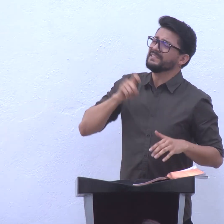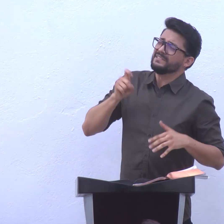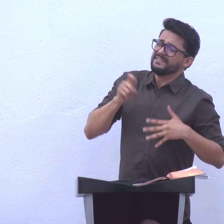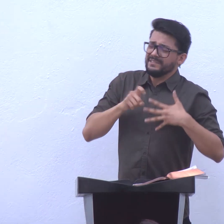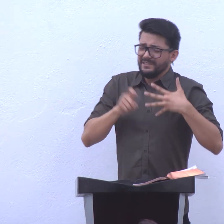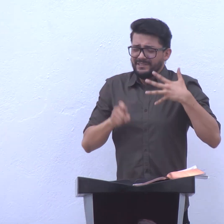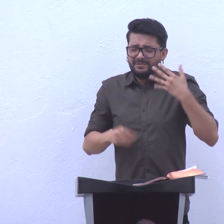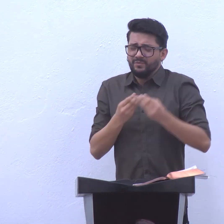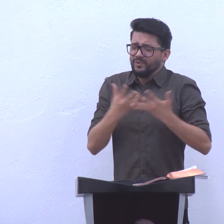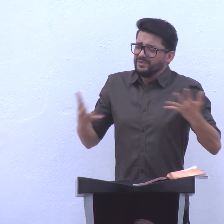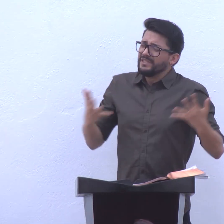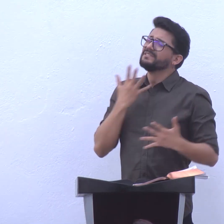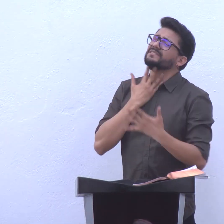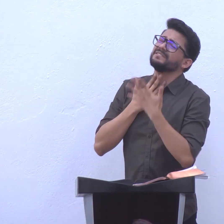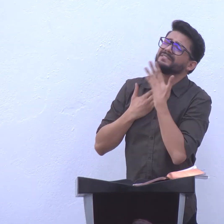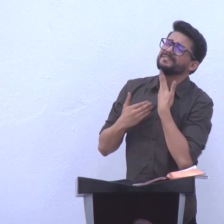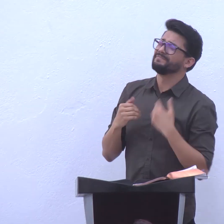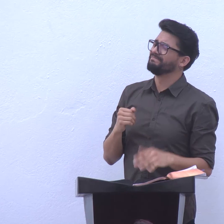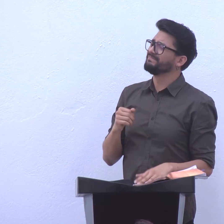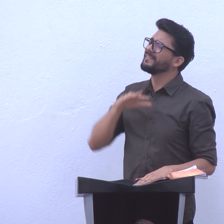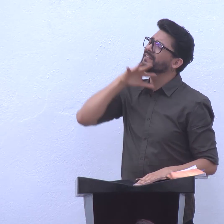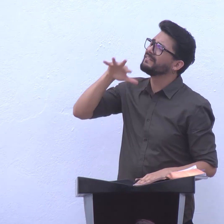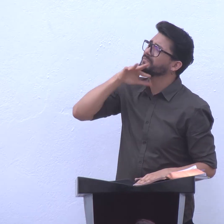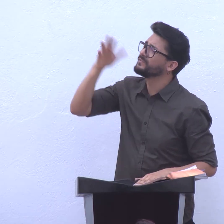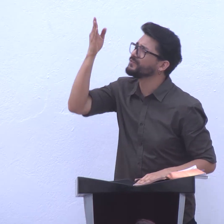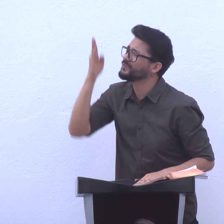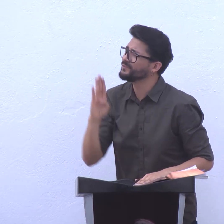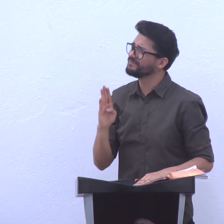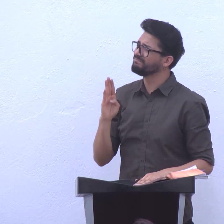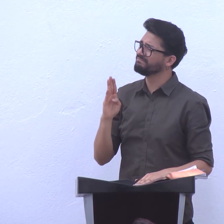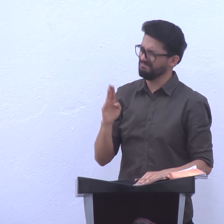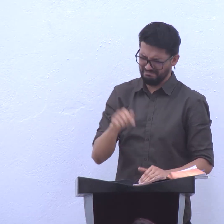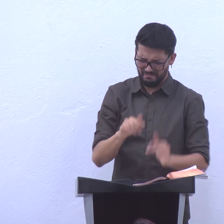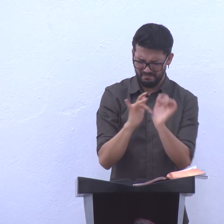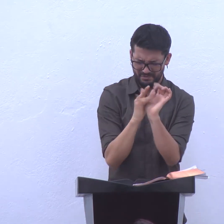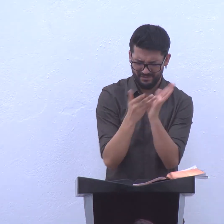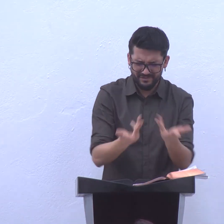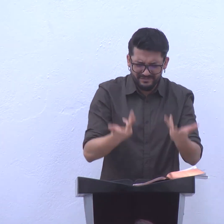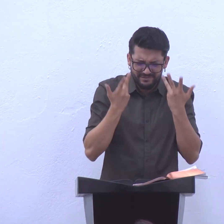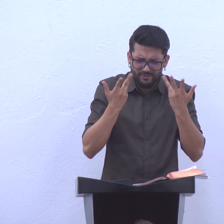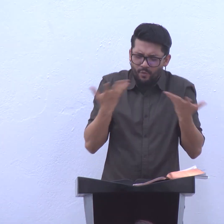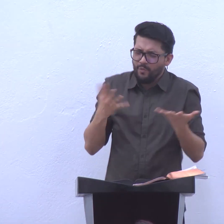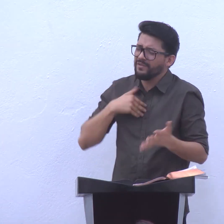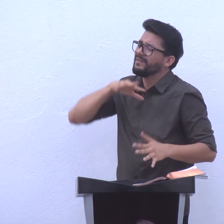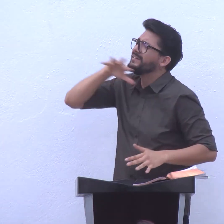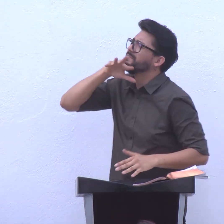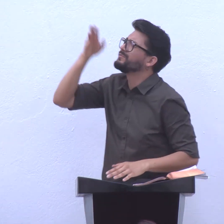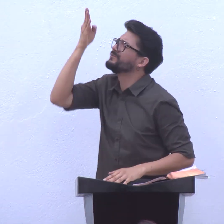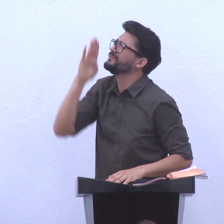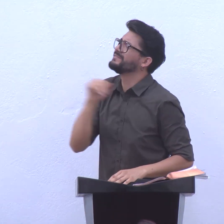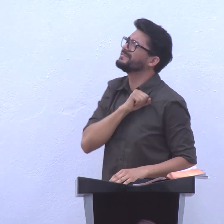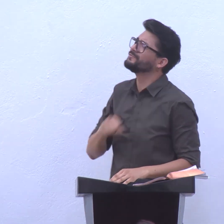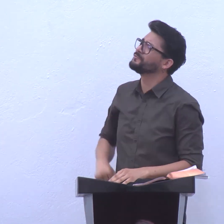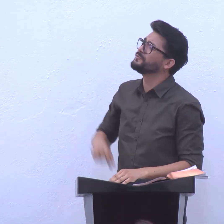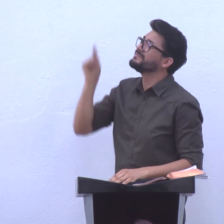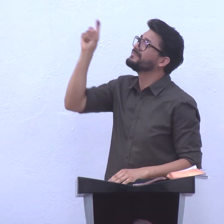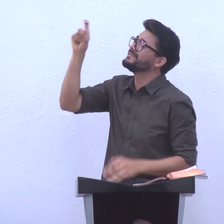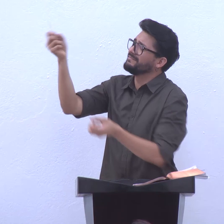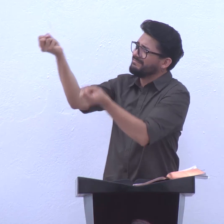palabras. Necesitamos tantas cosas espiritualmente y tú eres la provisión de cada una de ellas. Hoy como